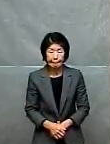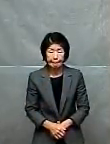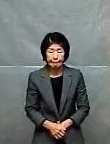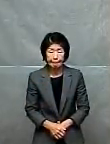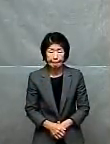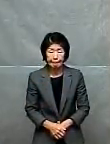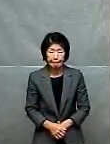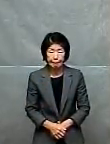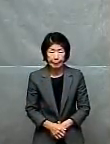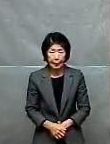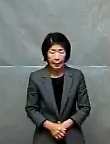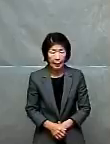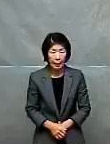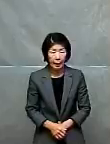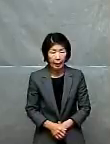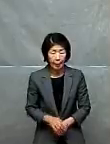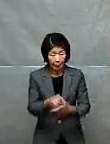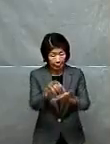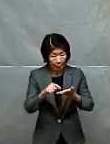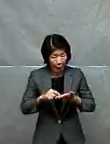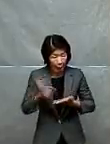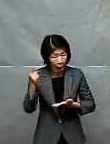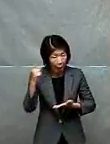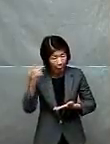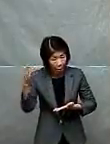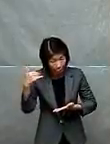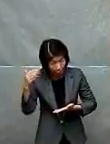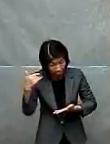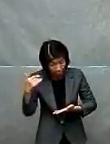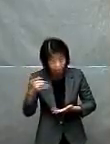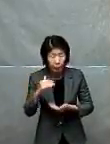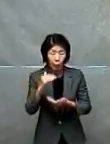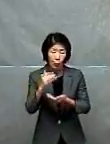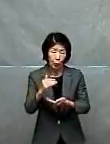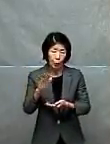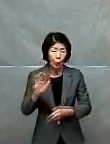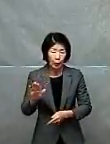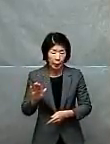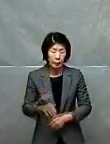まあ、聞いてなかったということであります。そして、